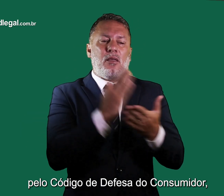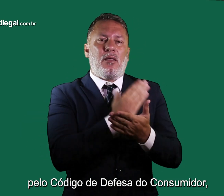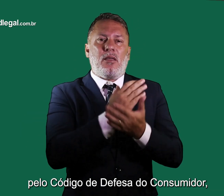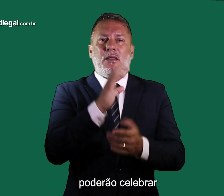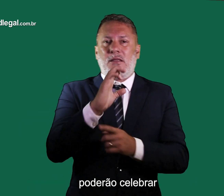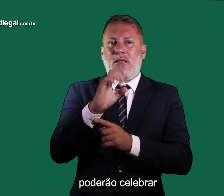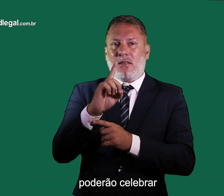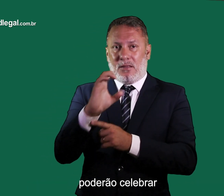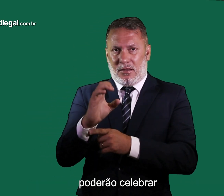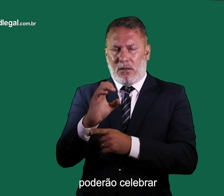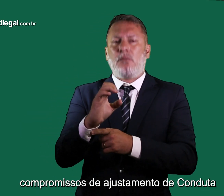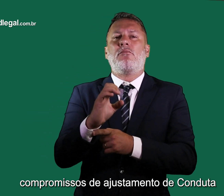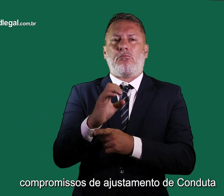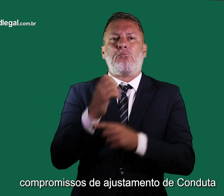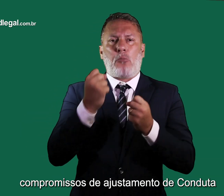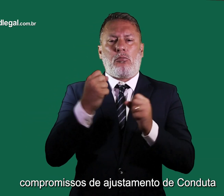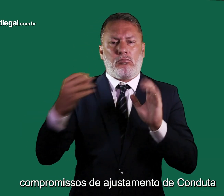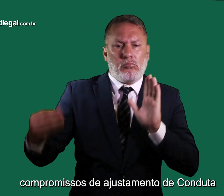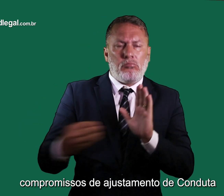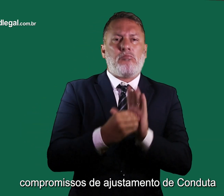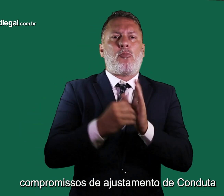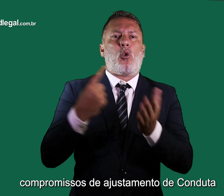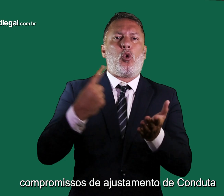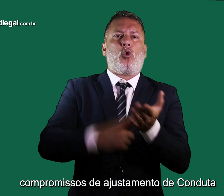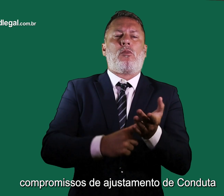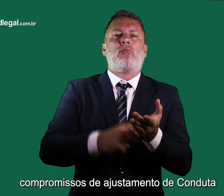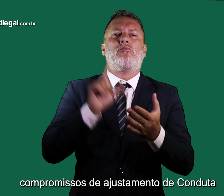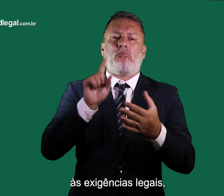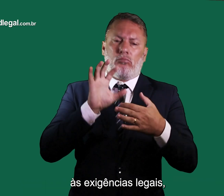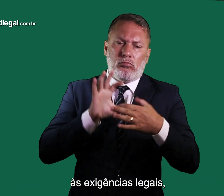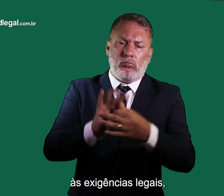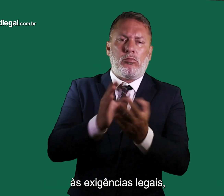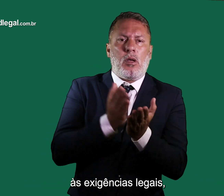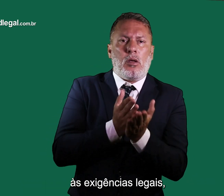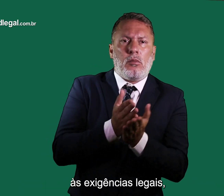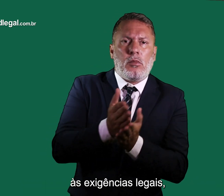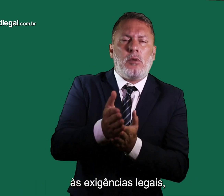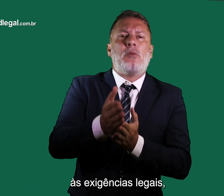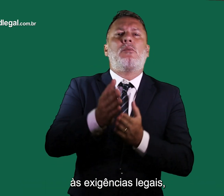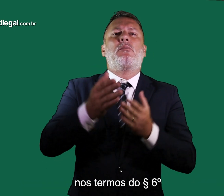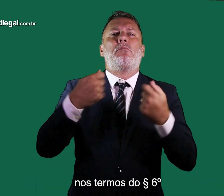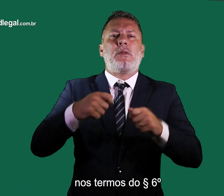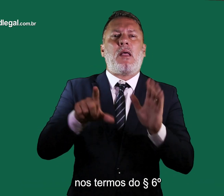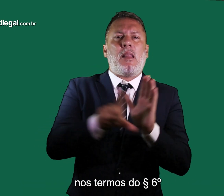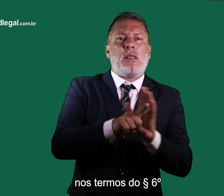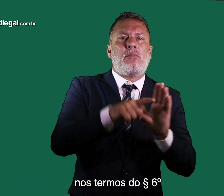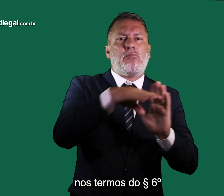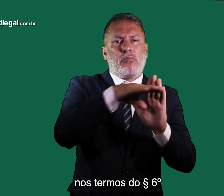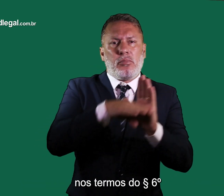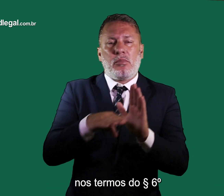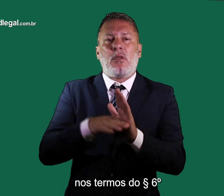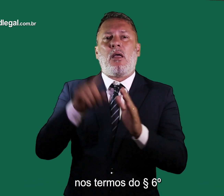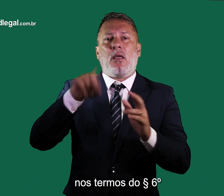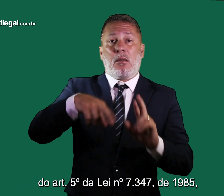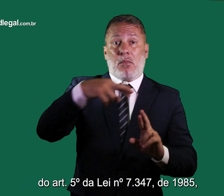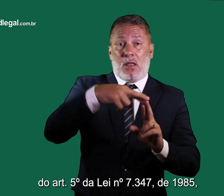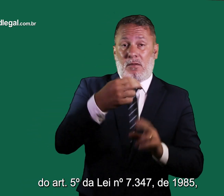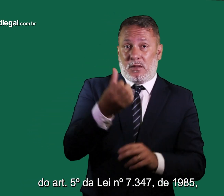Consumidor poderão celebrar compromissos de ajustamento de conduta às exigências legais nos termos do parágrafo 6º do artigo